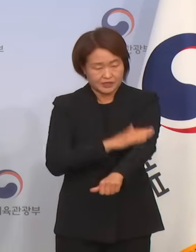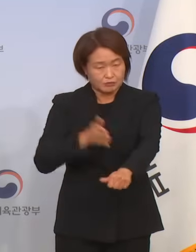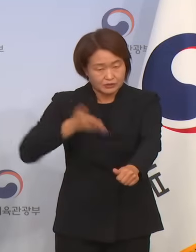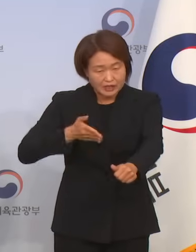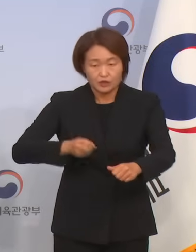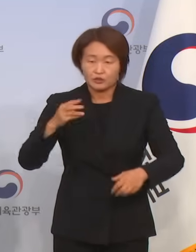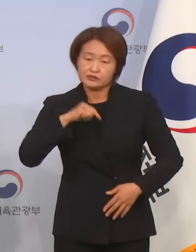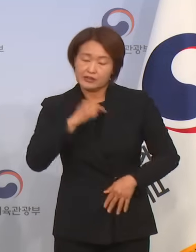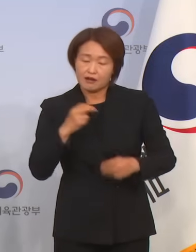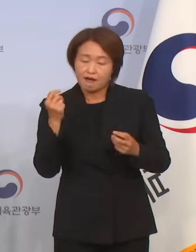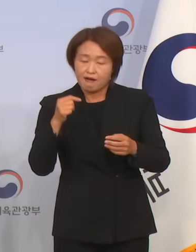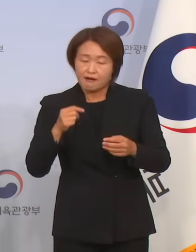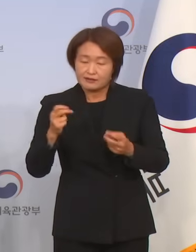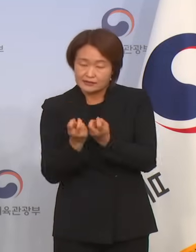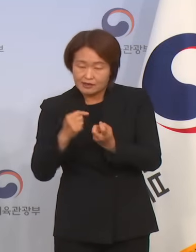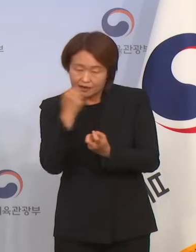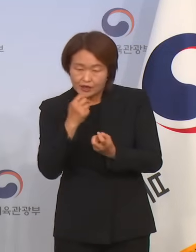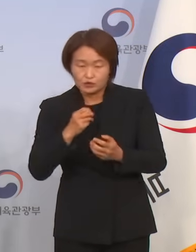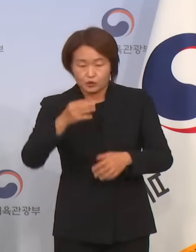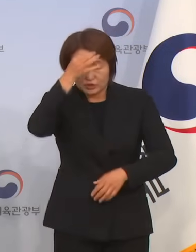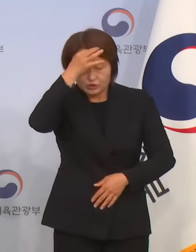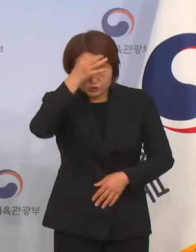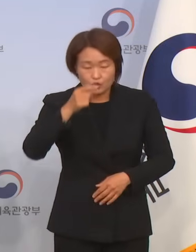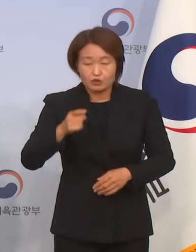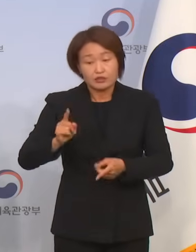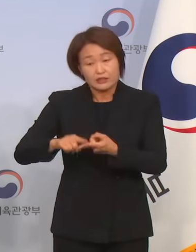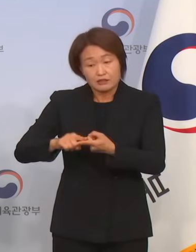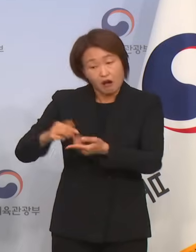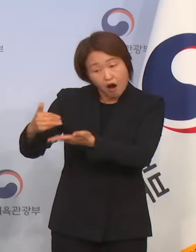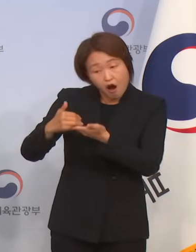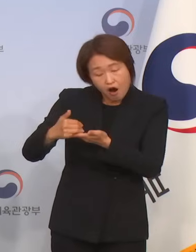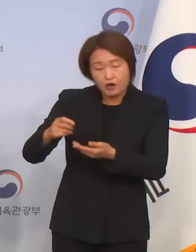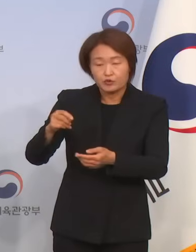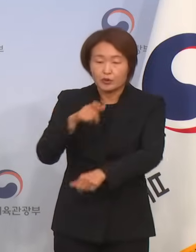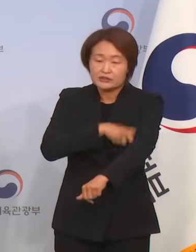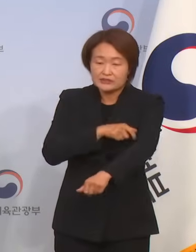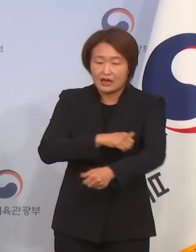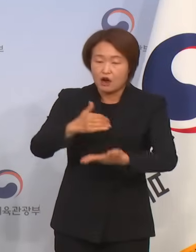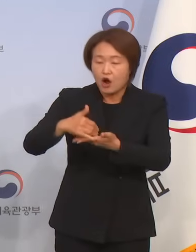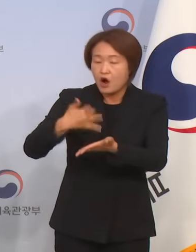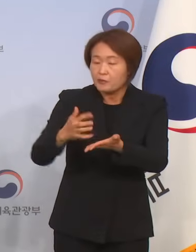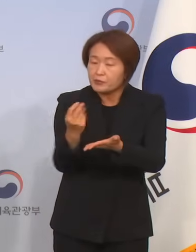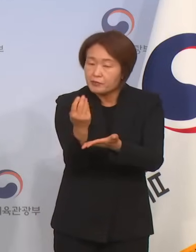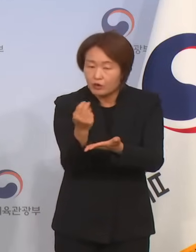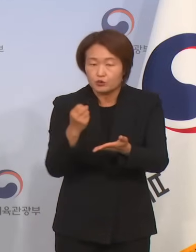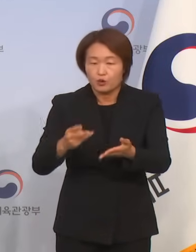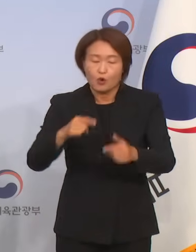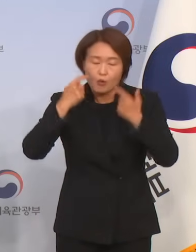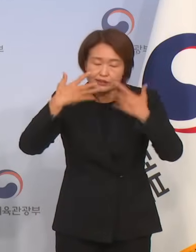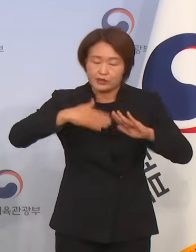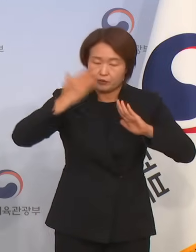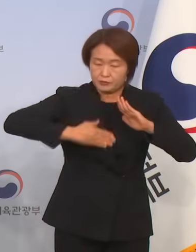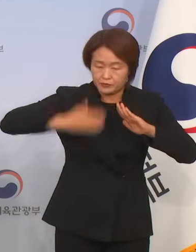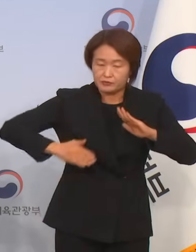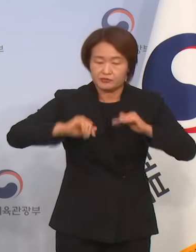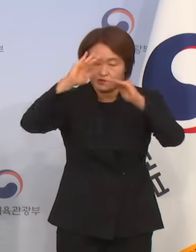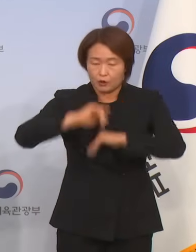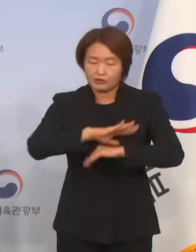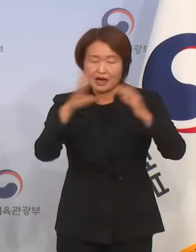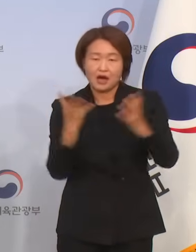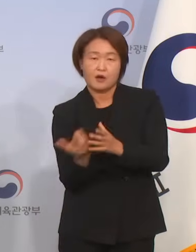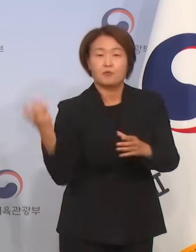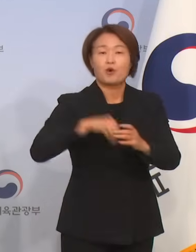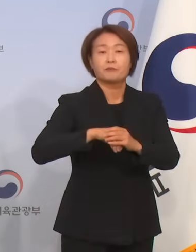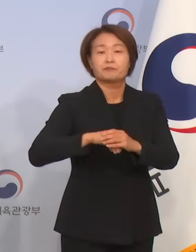전력강화위원회와 기술발전위원회의 의사 및 의결 종족수, 의사결정 과정의 공정성을 확보할 수 있는 내용이